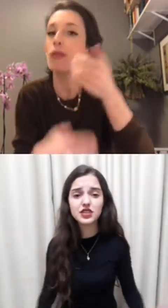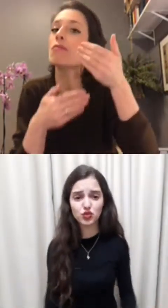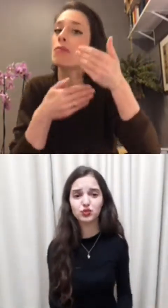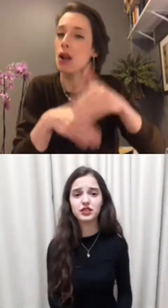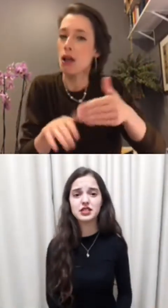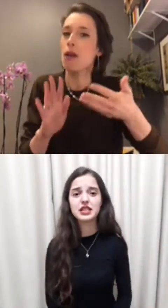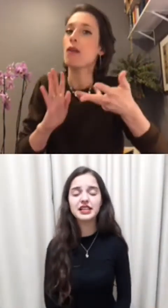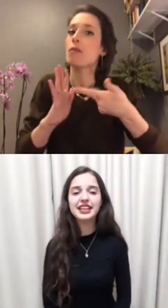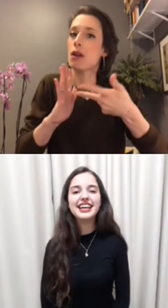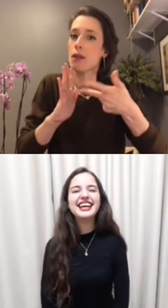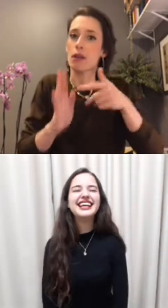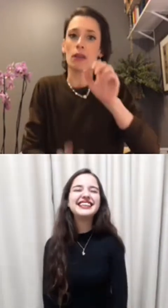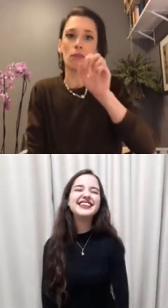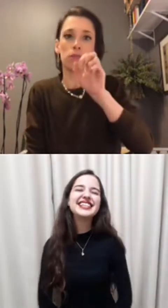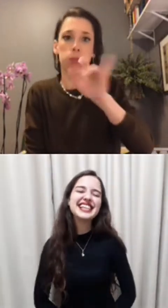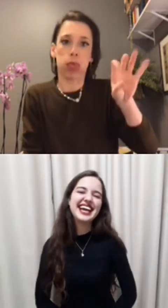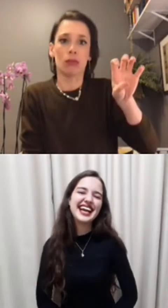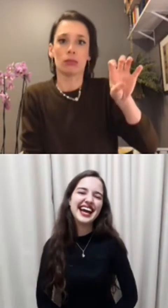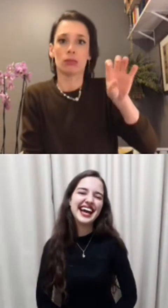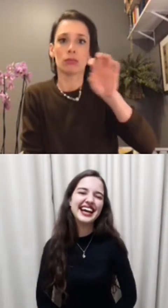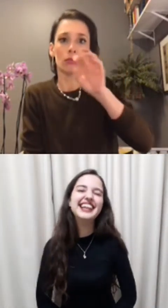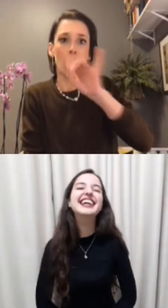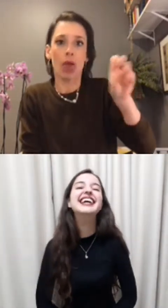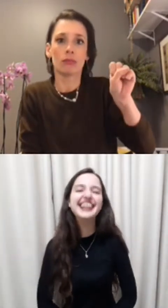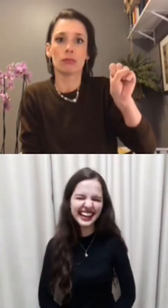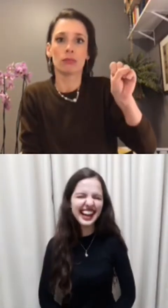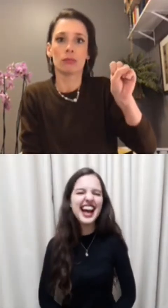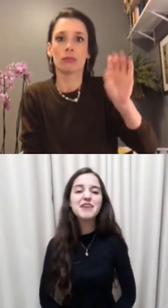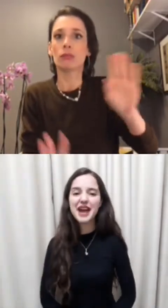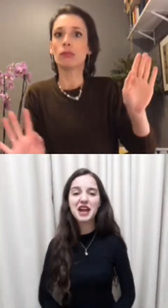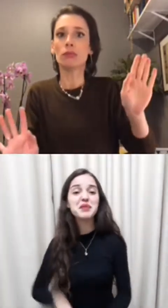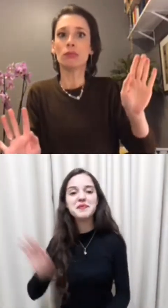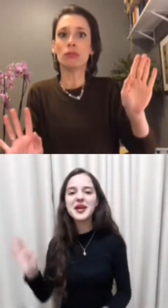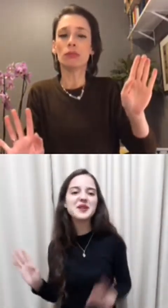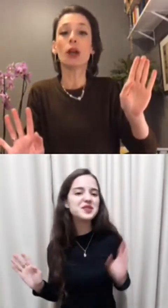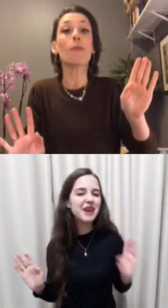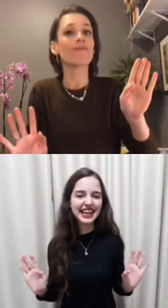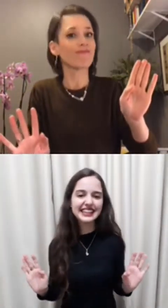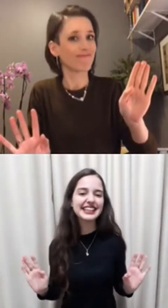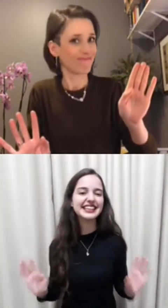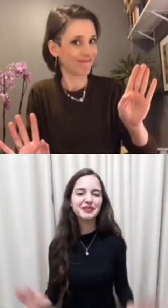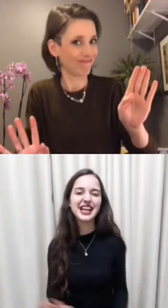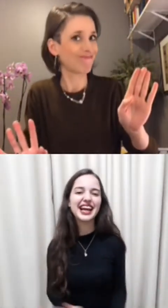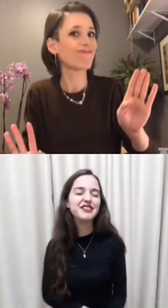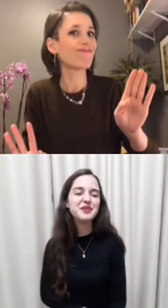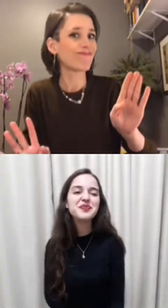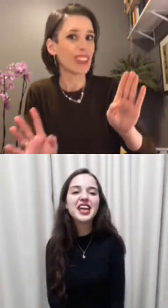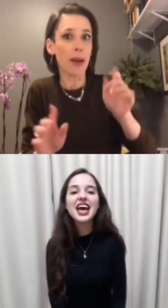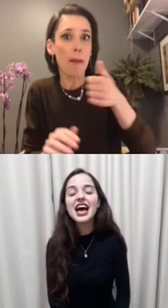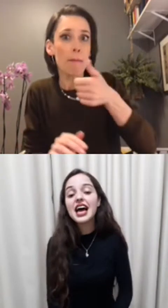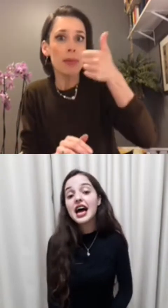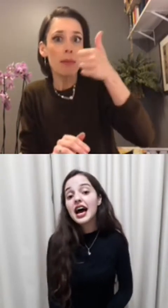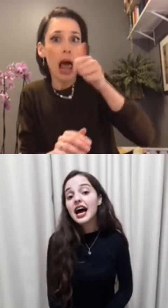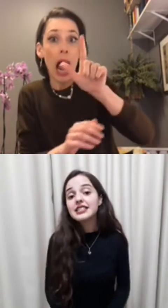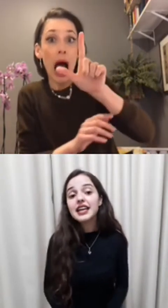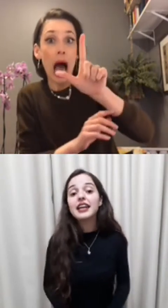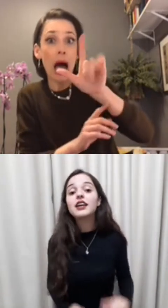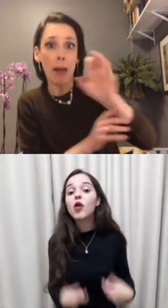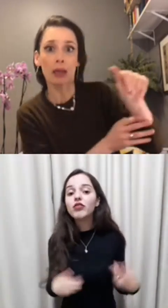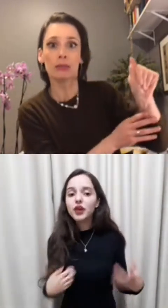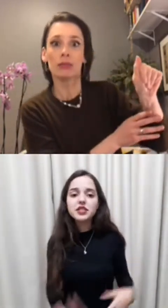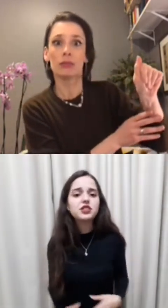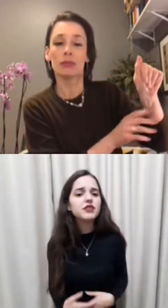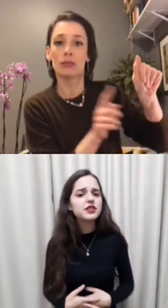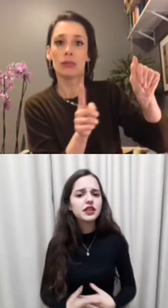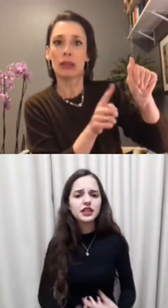4 letras juntas. Então, assim, pega a primeira e a última letra da palavra. Assim,